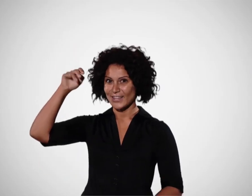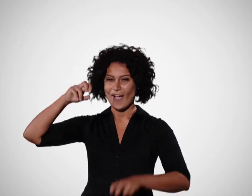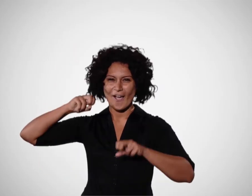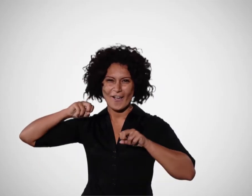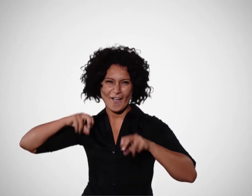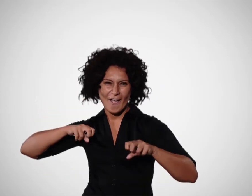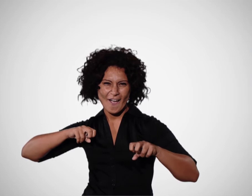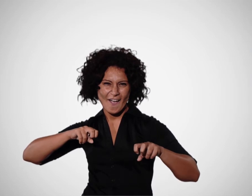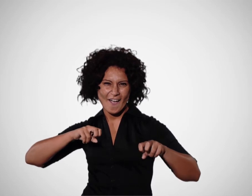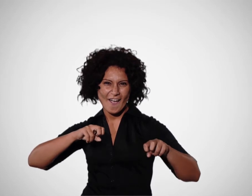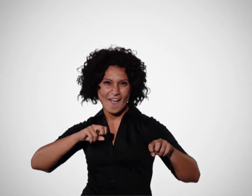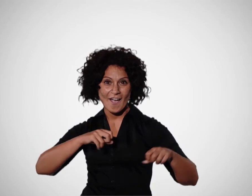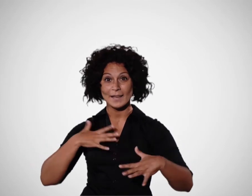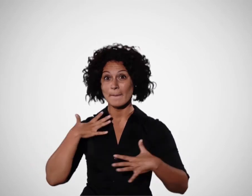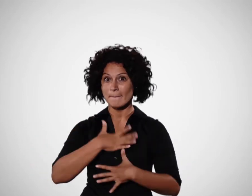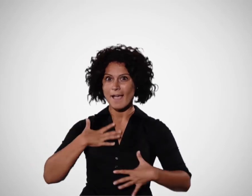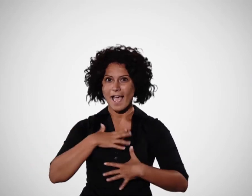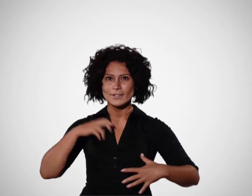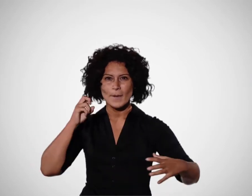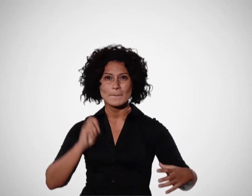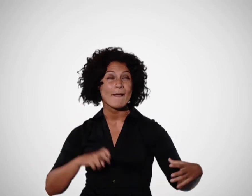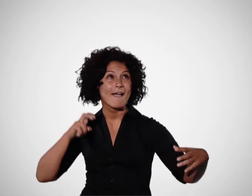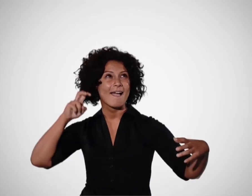Corsa, Lindo Porcello, a fare il bagno nel mastello.